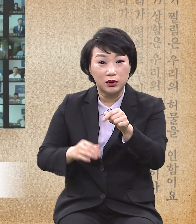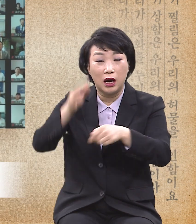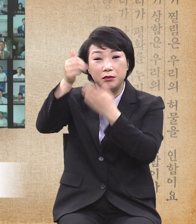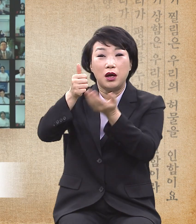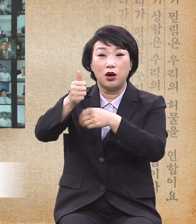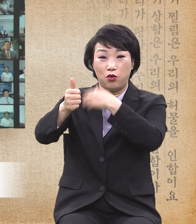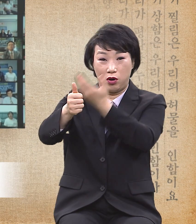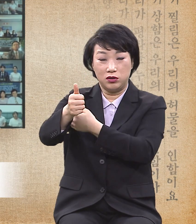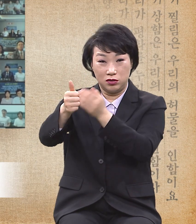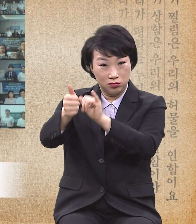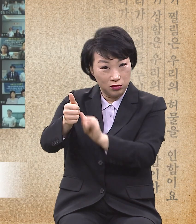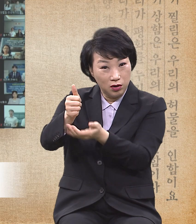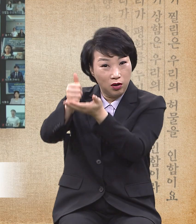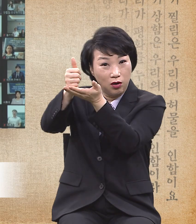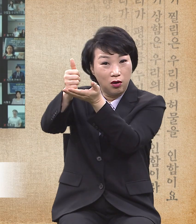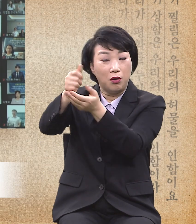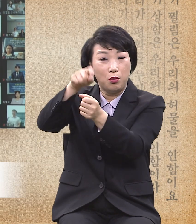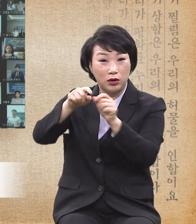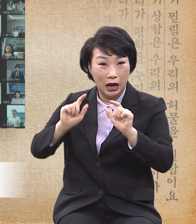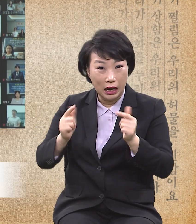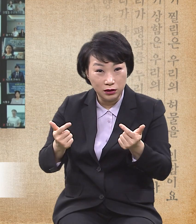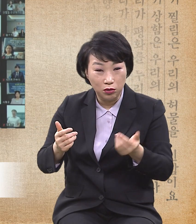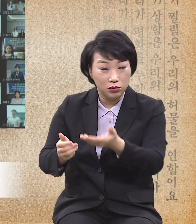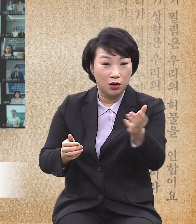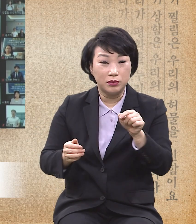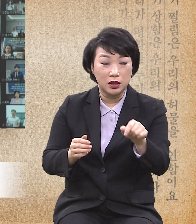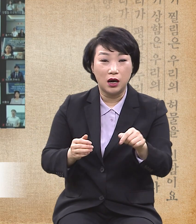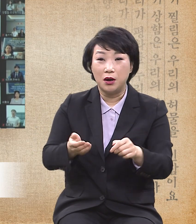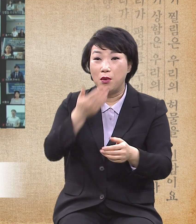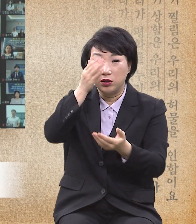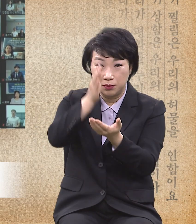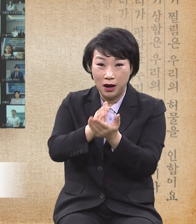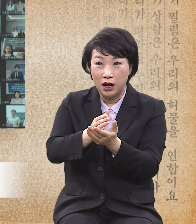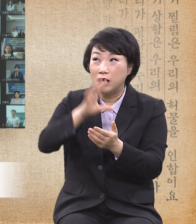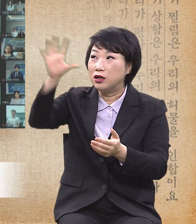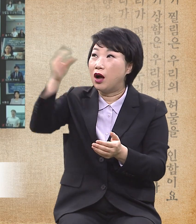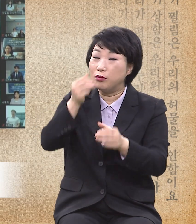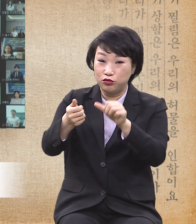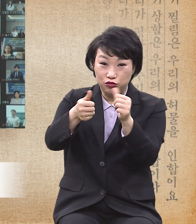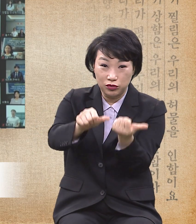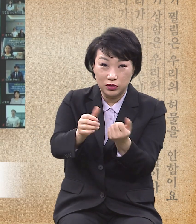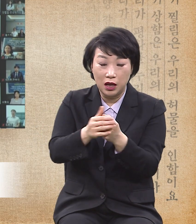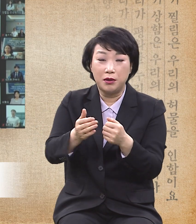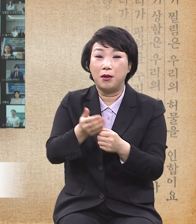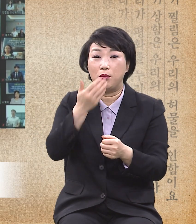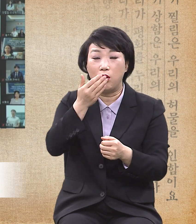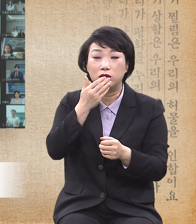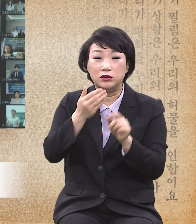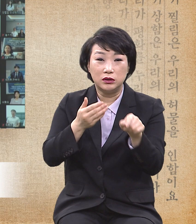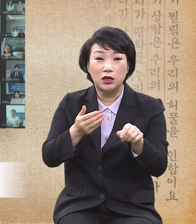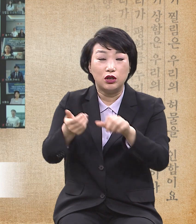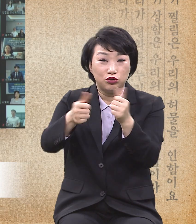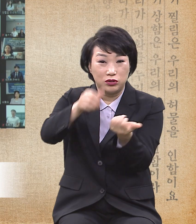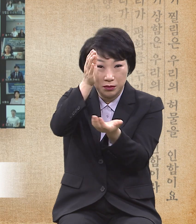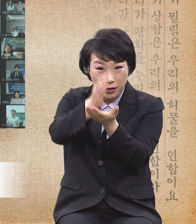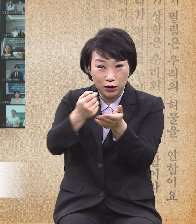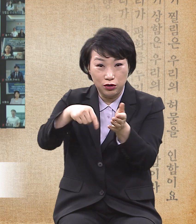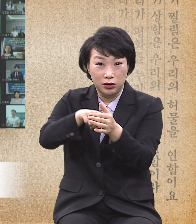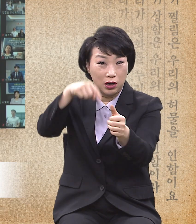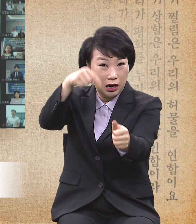세우기 위함만이 아니라 먹지 마라. 먹으면 죽으니까 먹으면 죽지